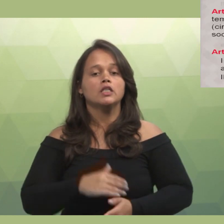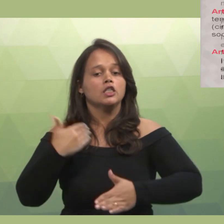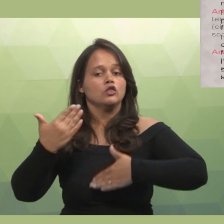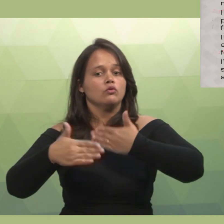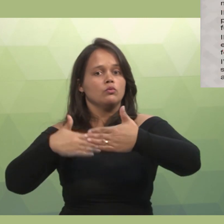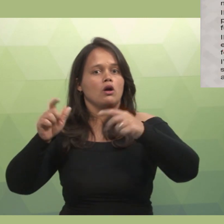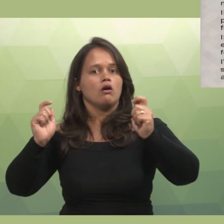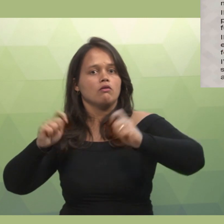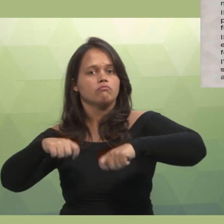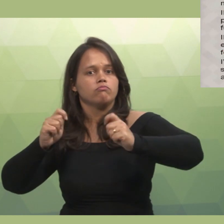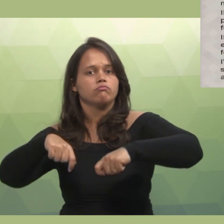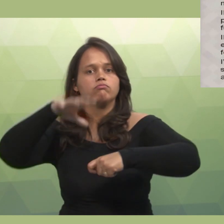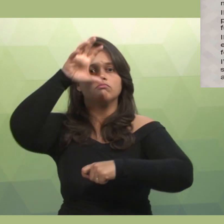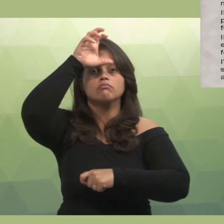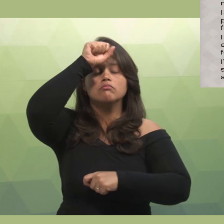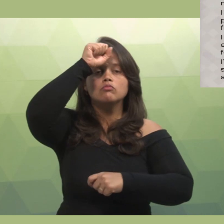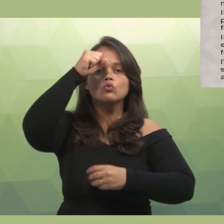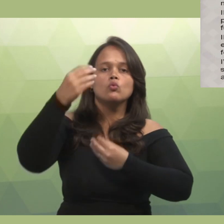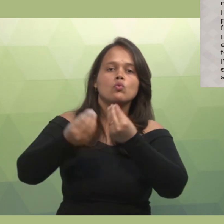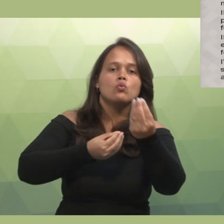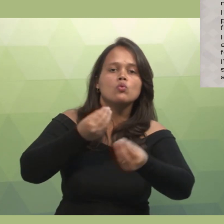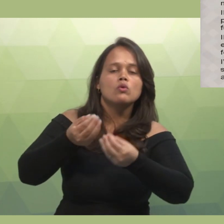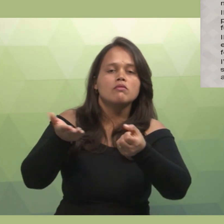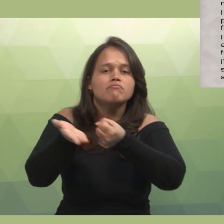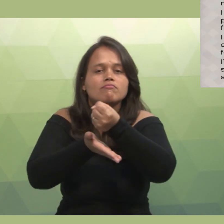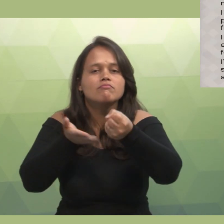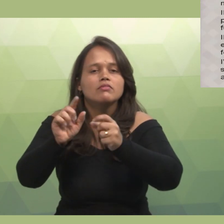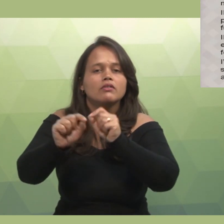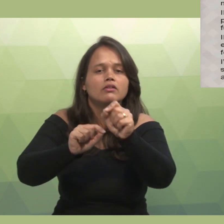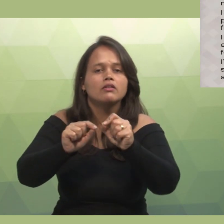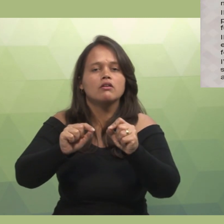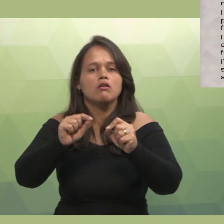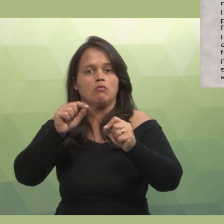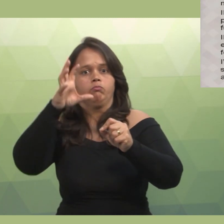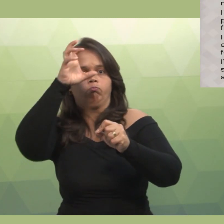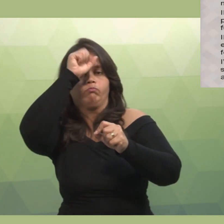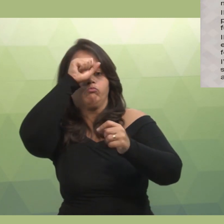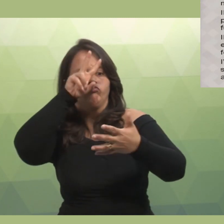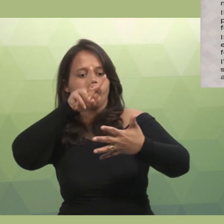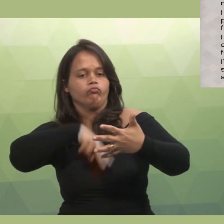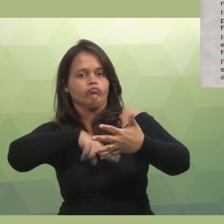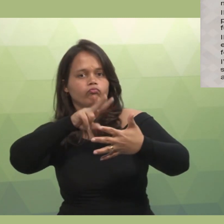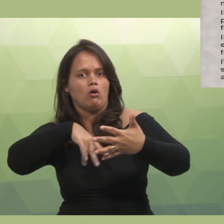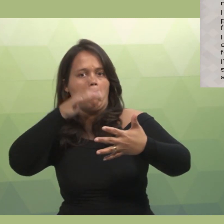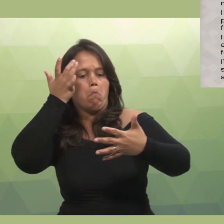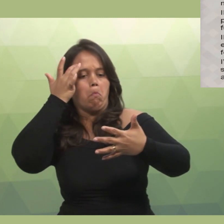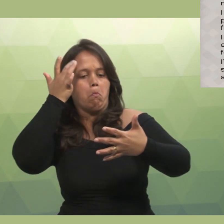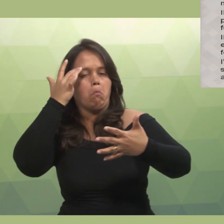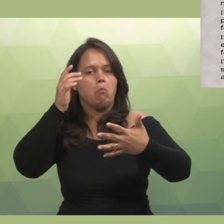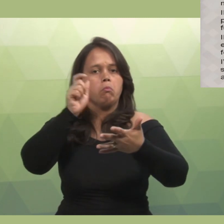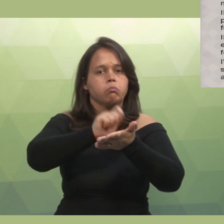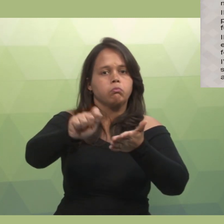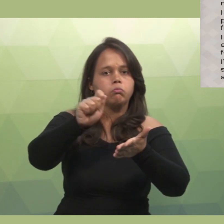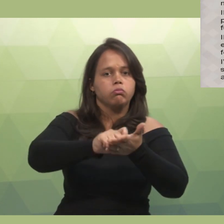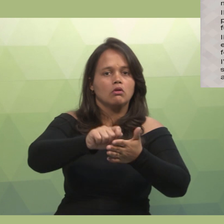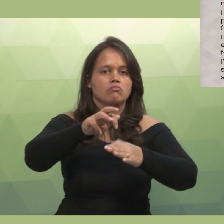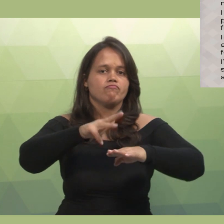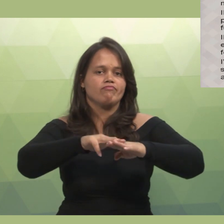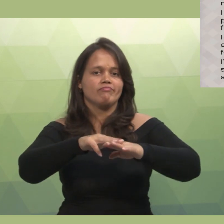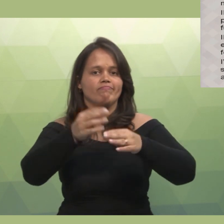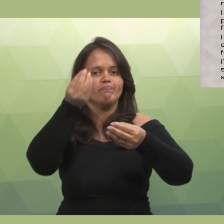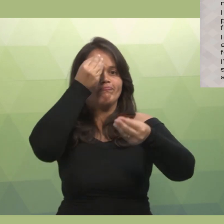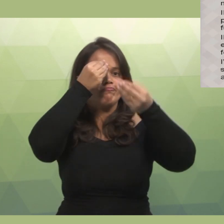Mediante o desenvolvimento da capacidade de aprender, tendo como meios básicos o pleno domínio da leitura,